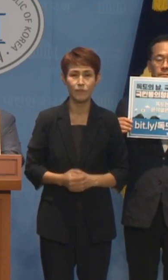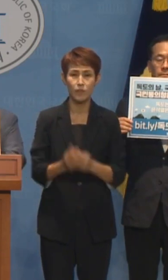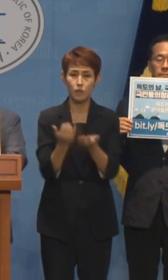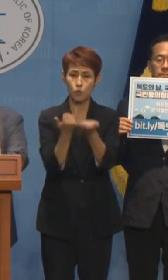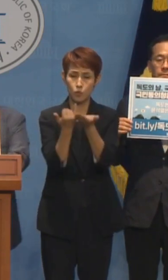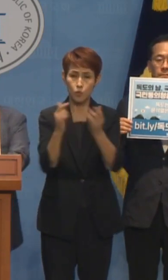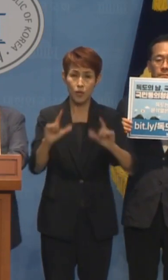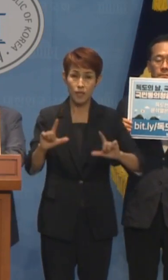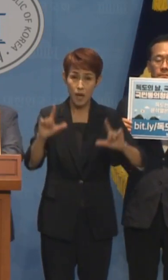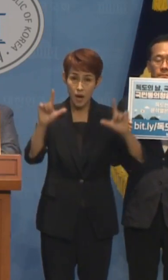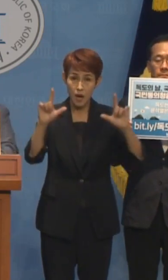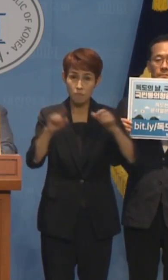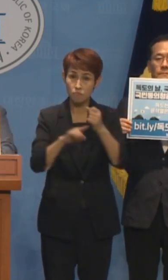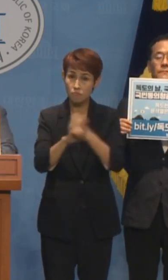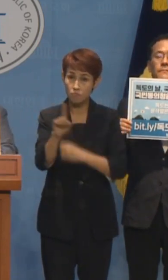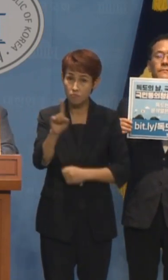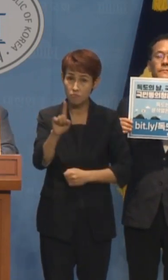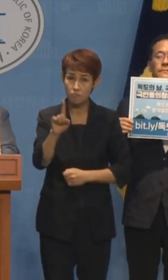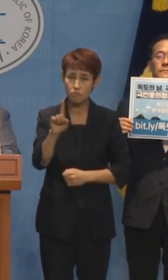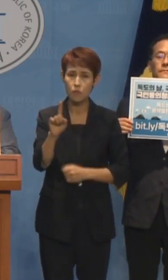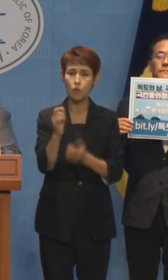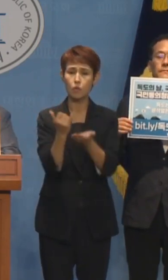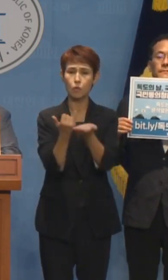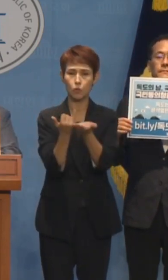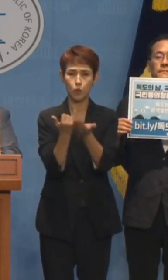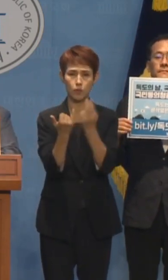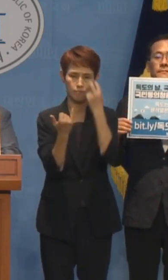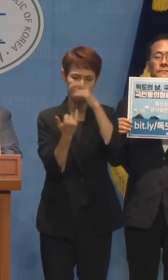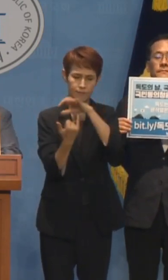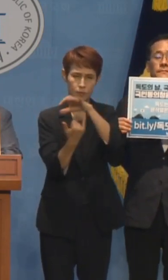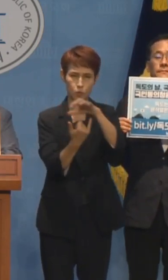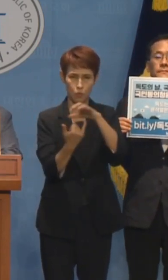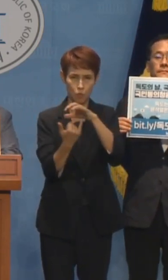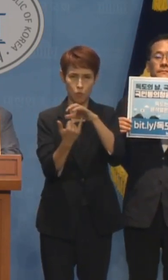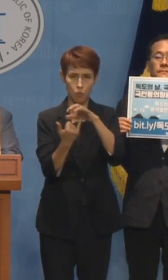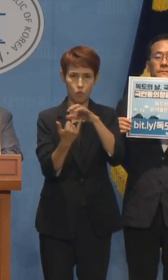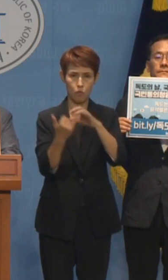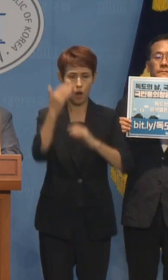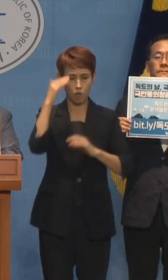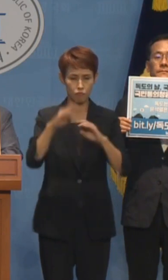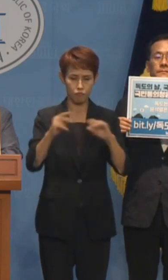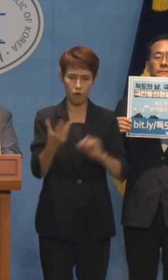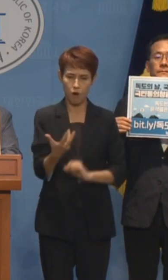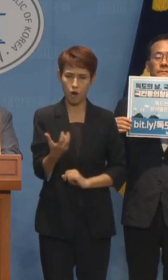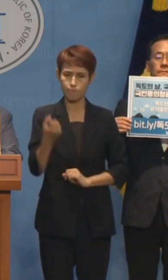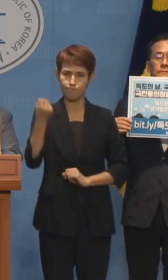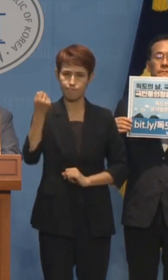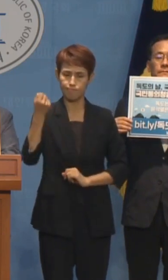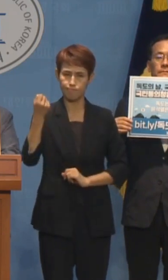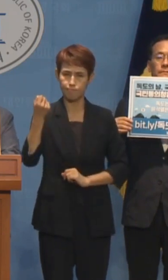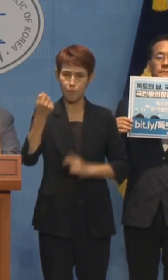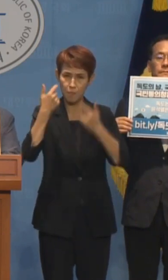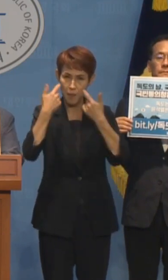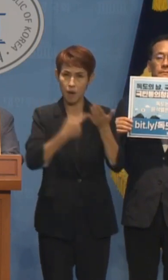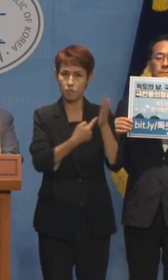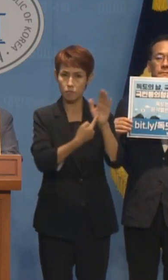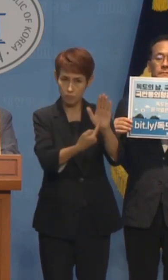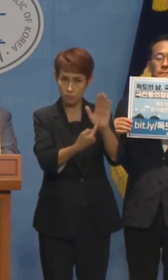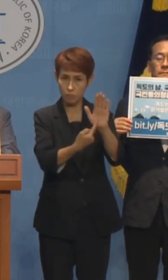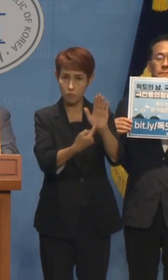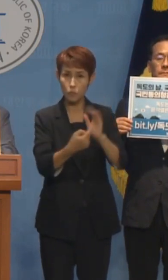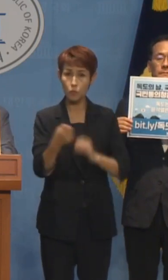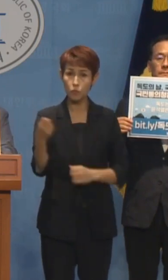날은 어 독도를 지키고 우리 영토 조권을 확실히 하는 의미만 있는게 아닙니다